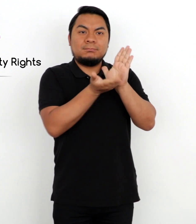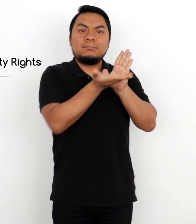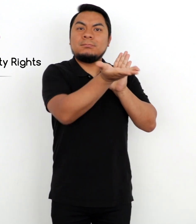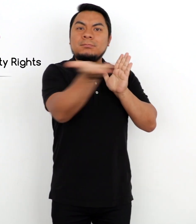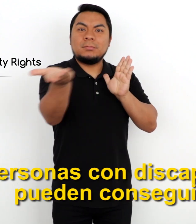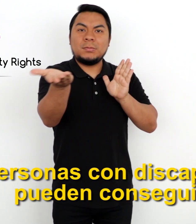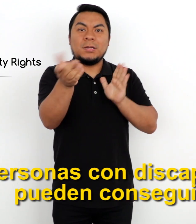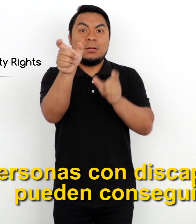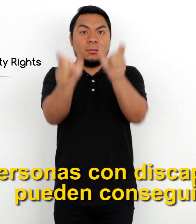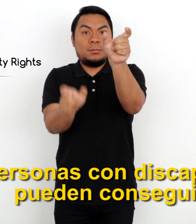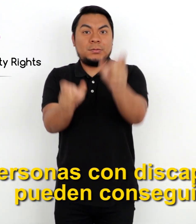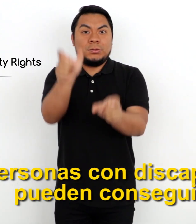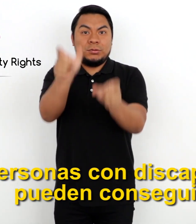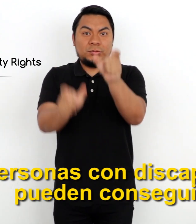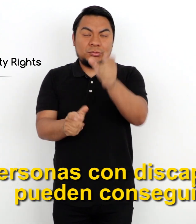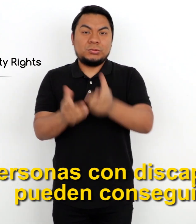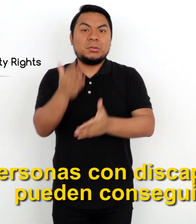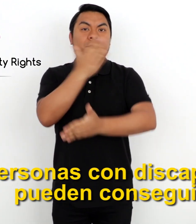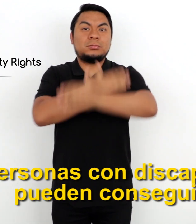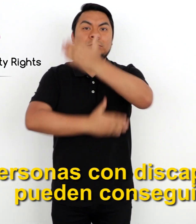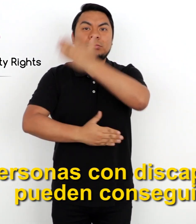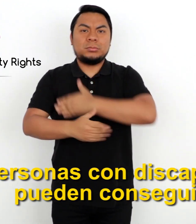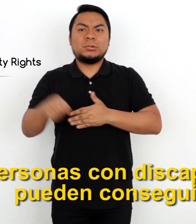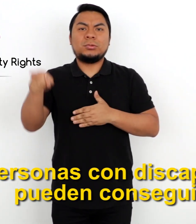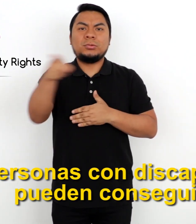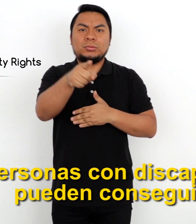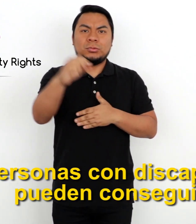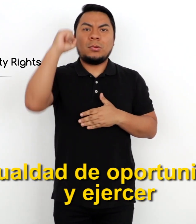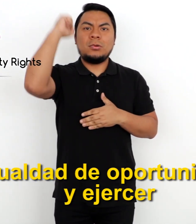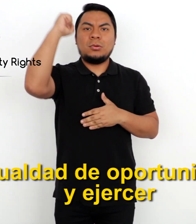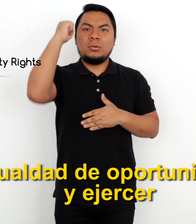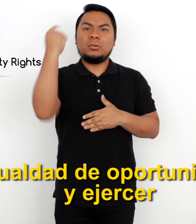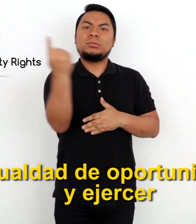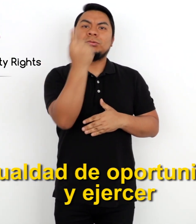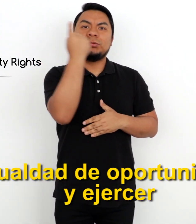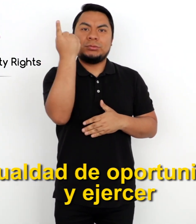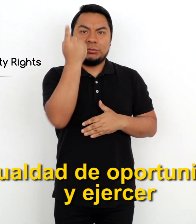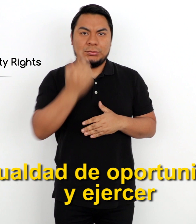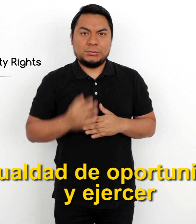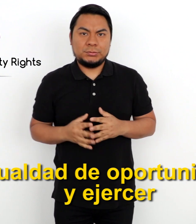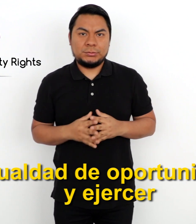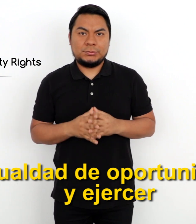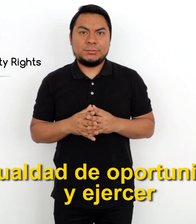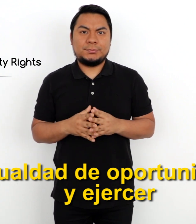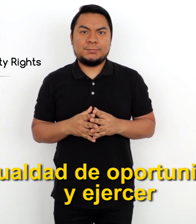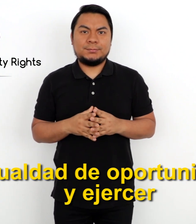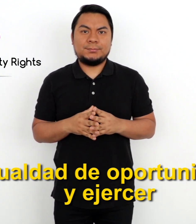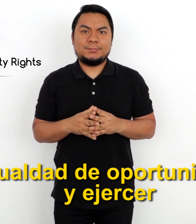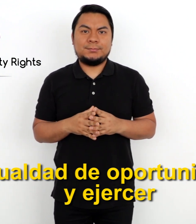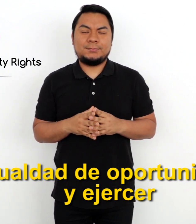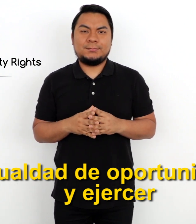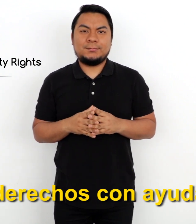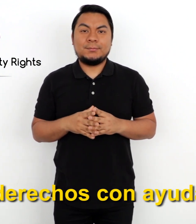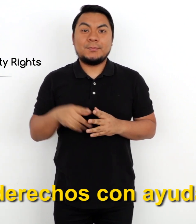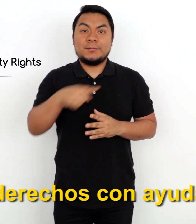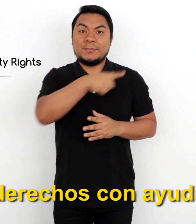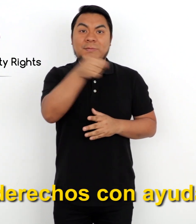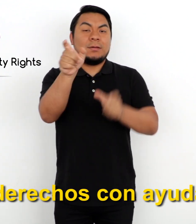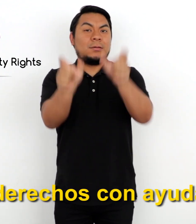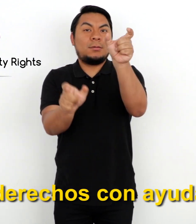Las personas con discapacidad pueden conseguir la igualdad de oportunidades y ejercer sus derechos con ayudas